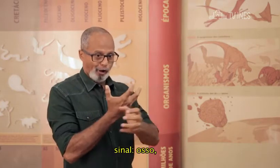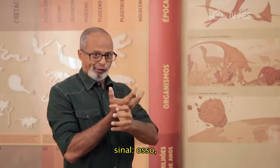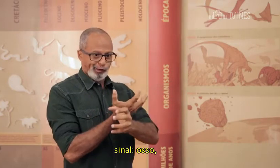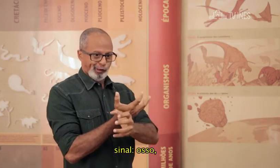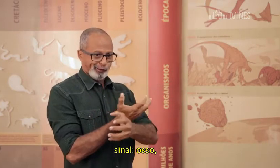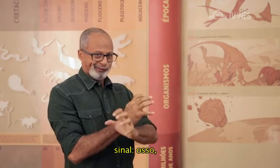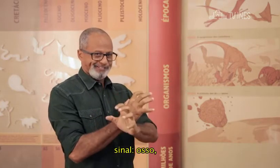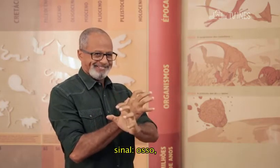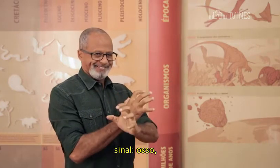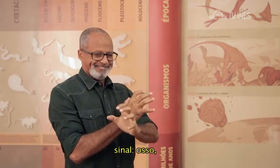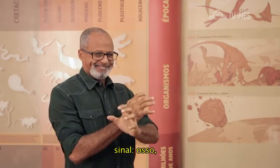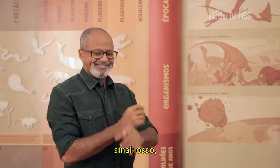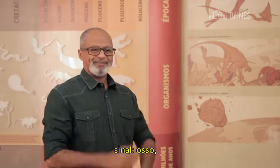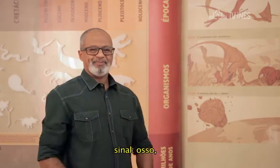Sinal, osso.